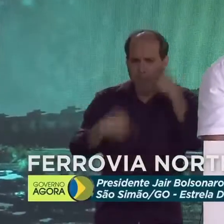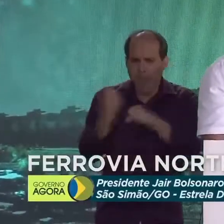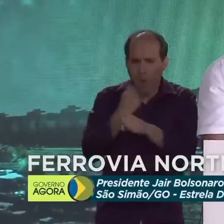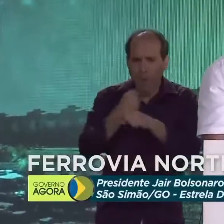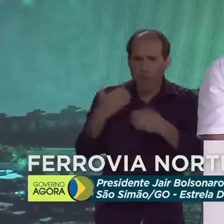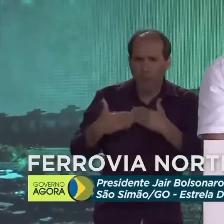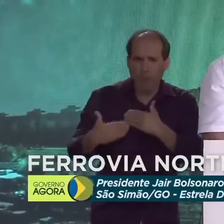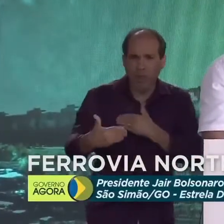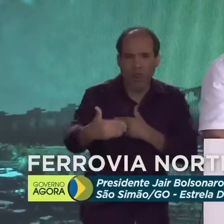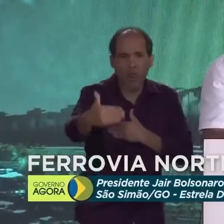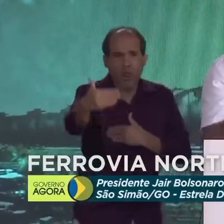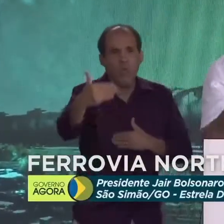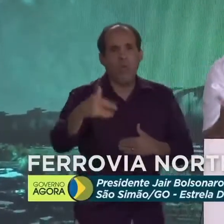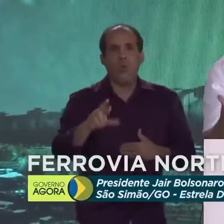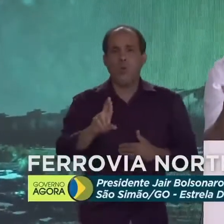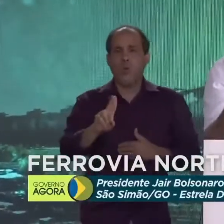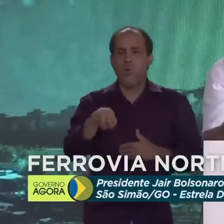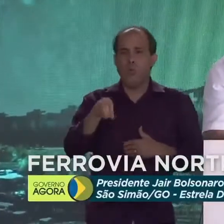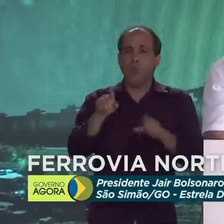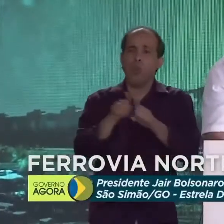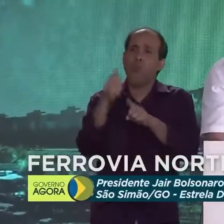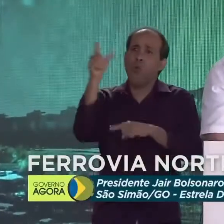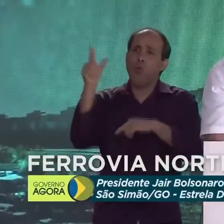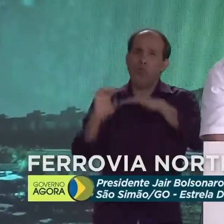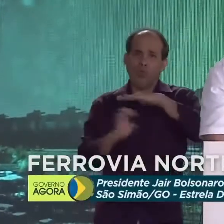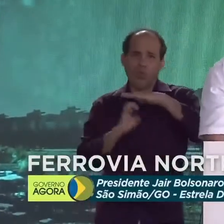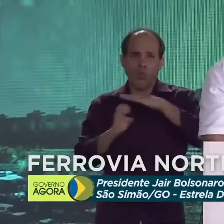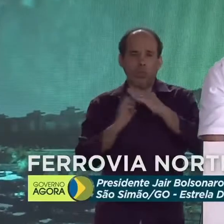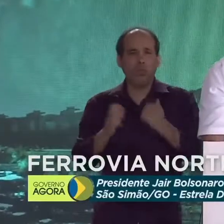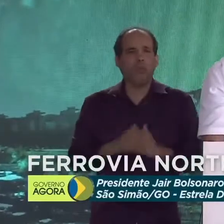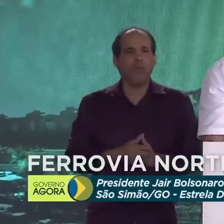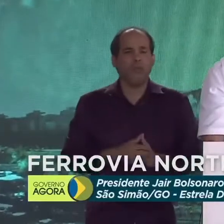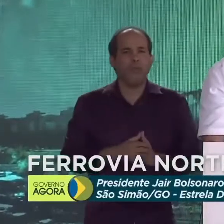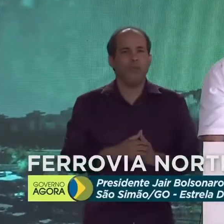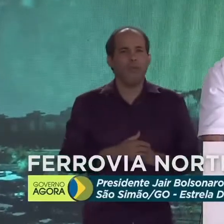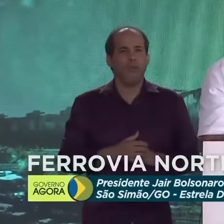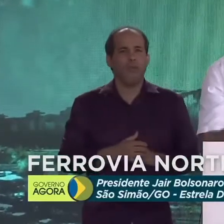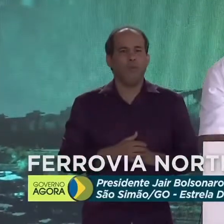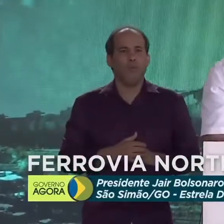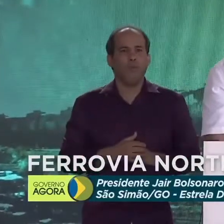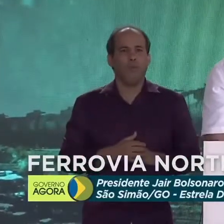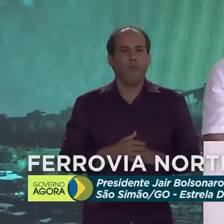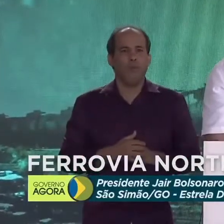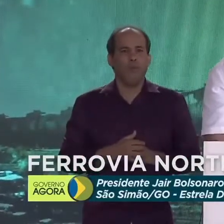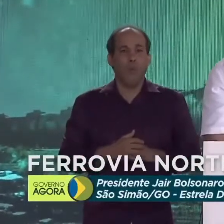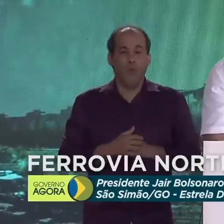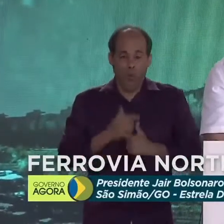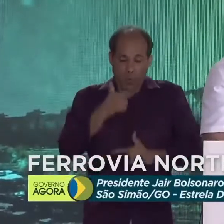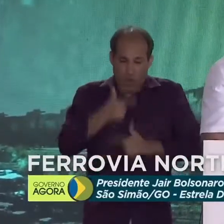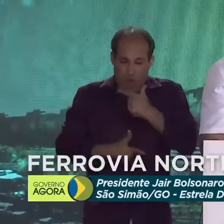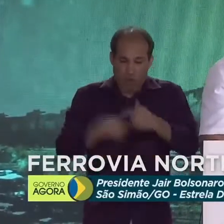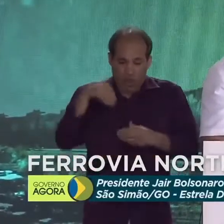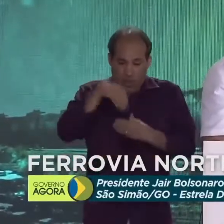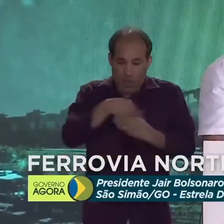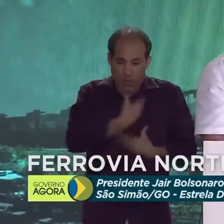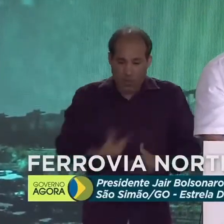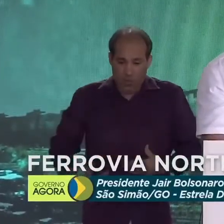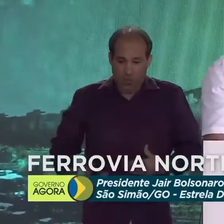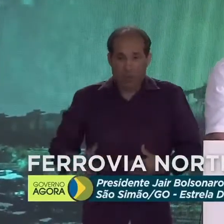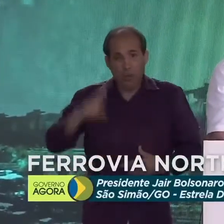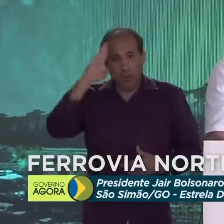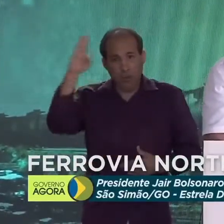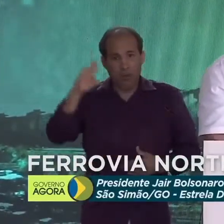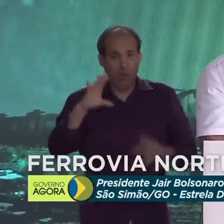com a Rumo e outras empresas. o trabalho que o nosso governo faz, em especial